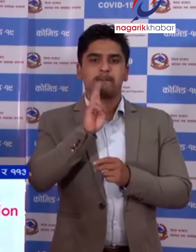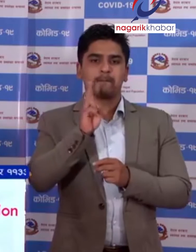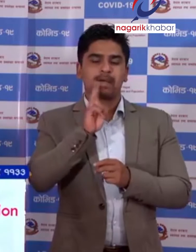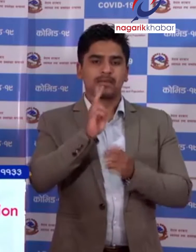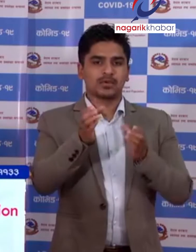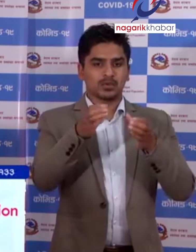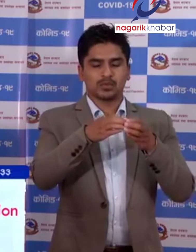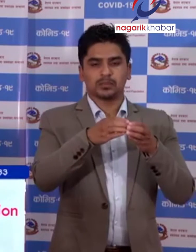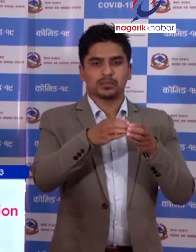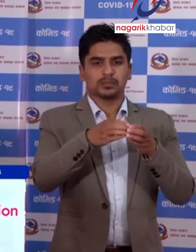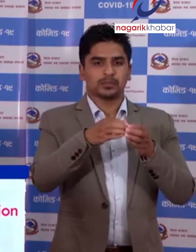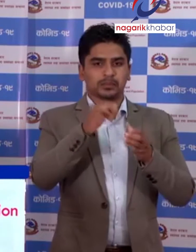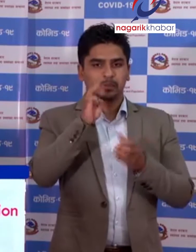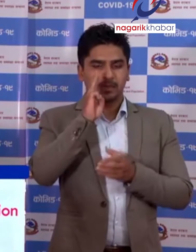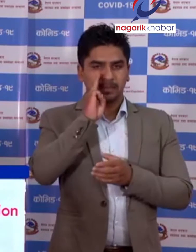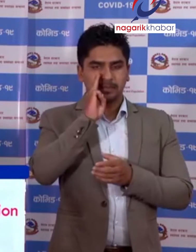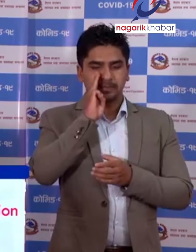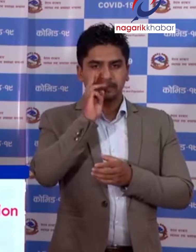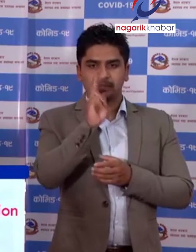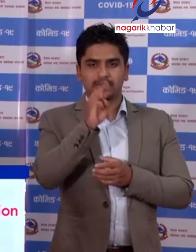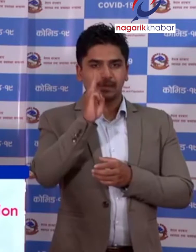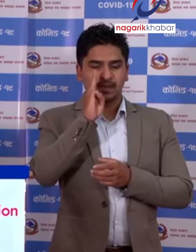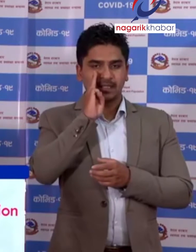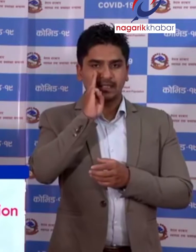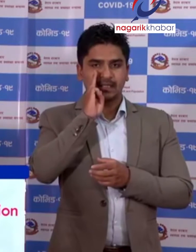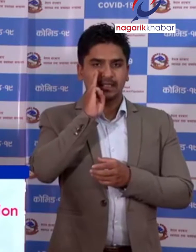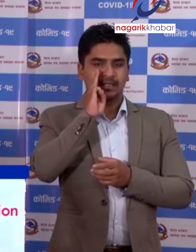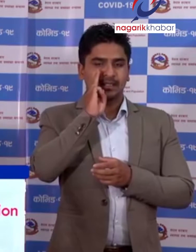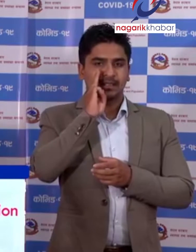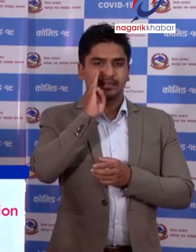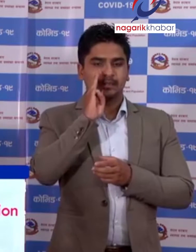एमओएचबी नेपाल कोभिड-19 हाम्रो भाइबर ग्रुप छ, त्यसमा चाहिँ